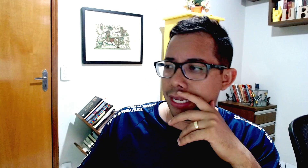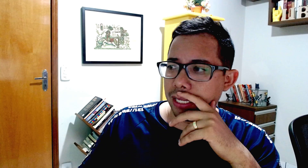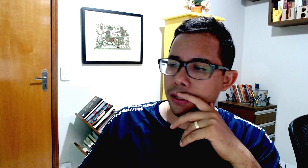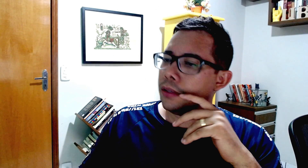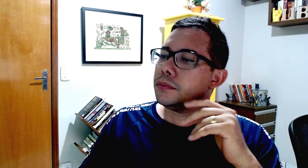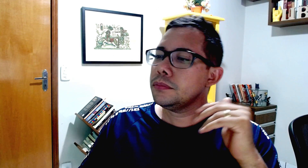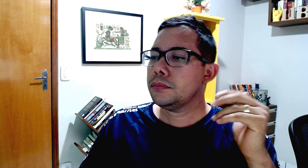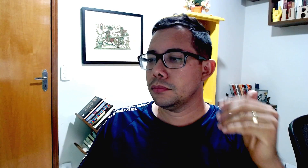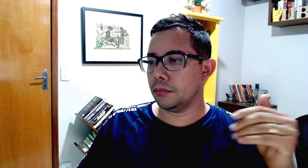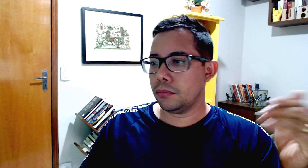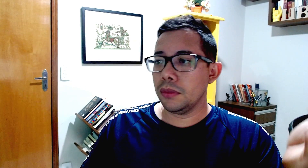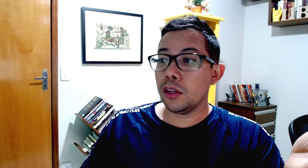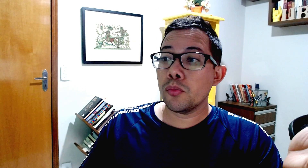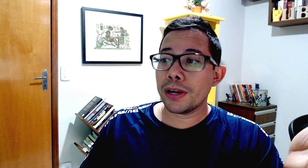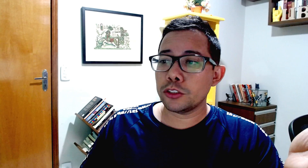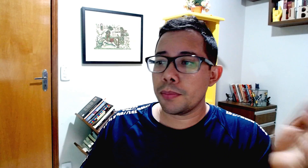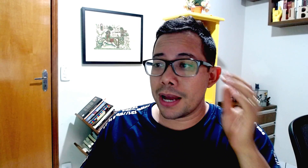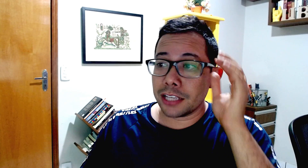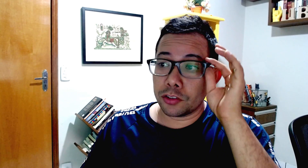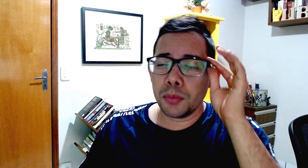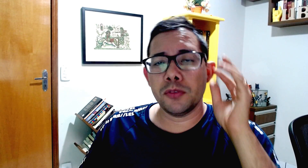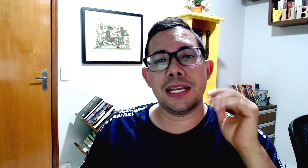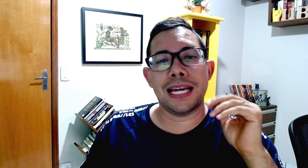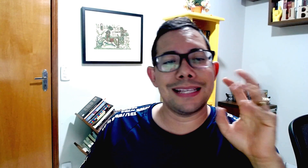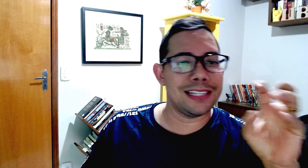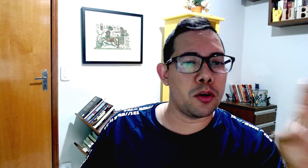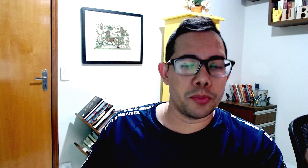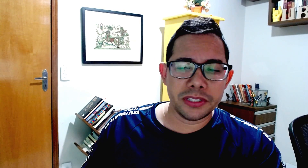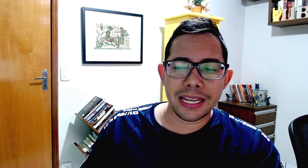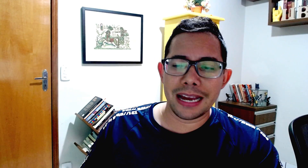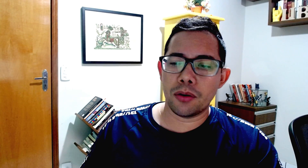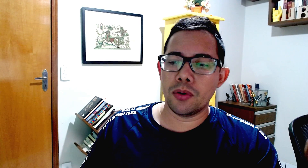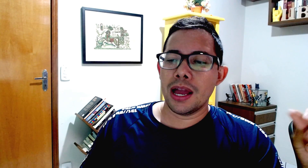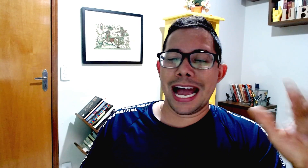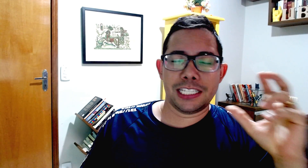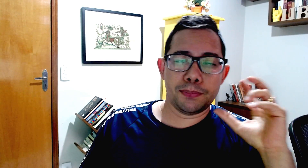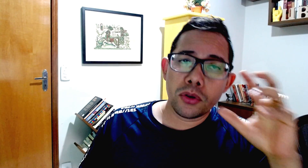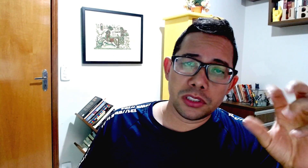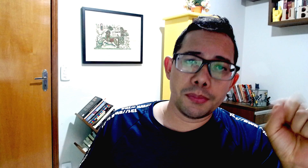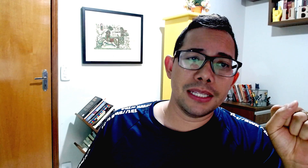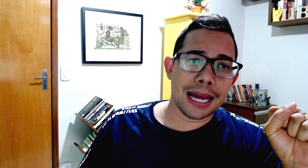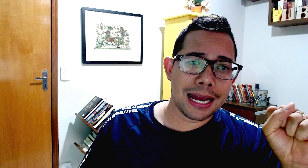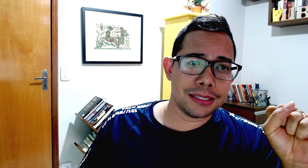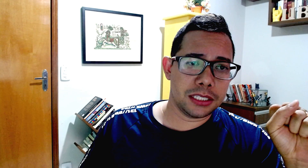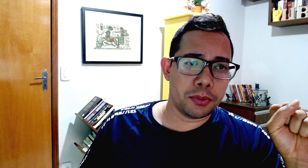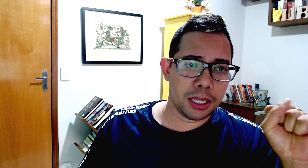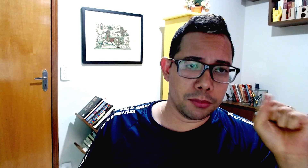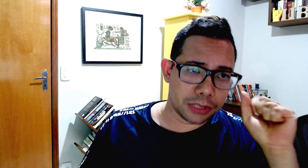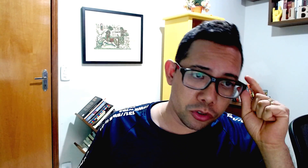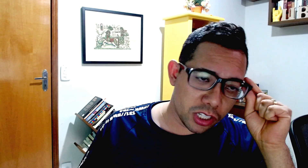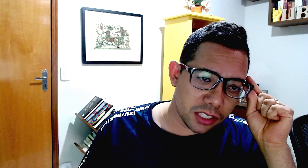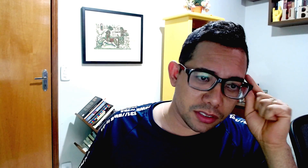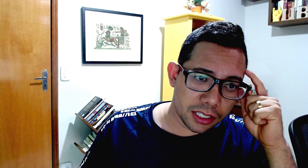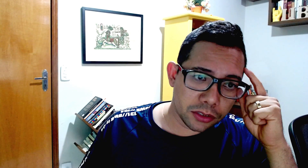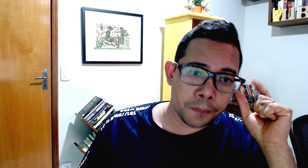ele em um passo a passo, vamos explicar sinal por sinal, as possibilidades que podemos estar utilizando.